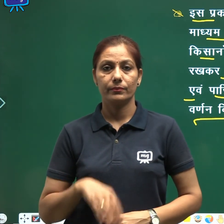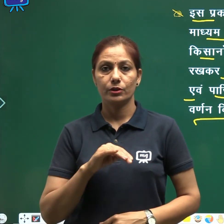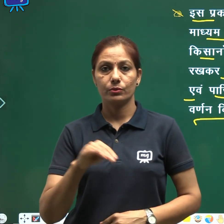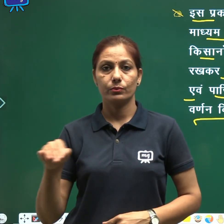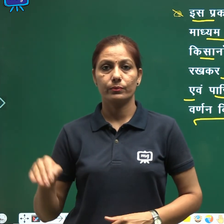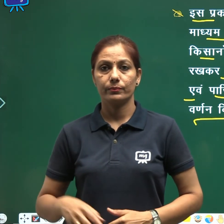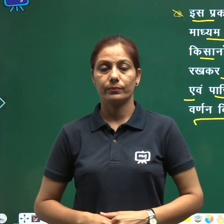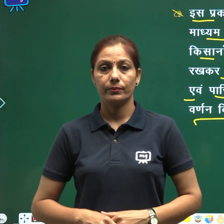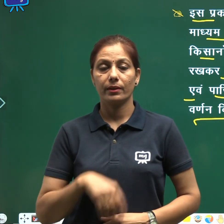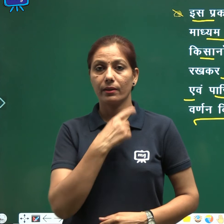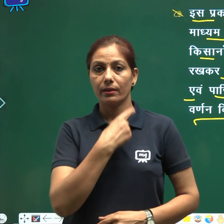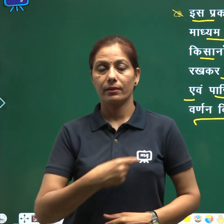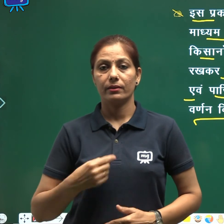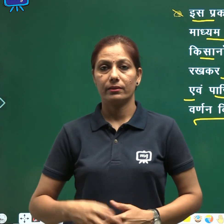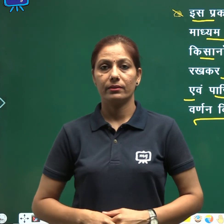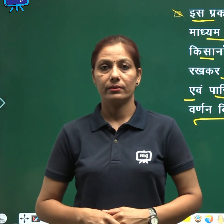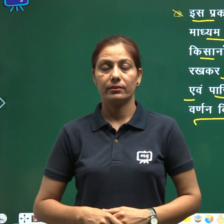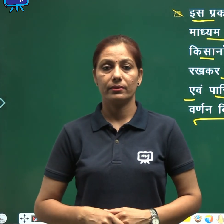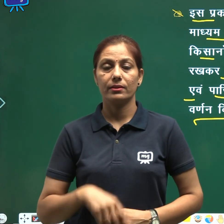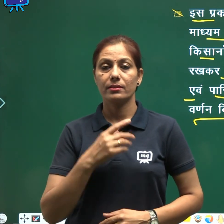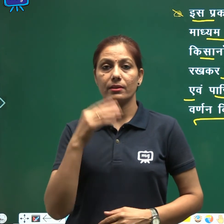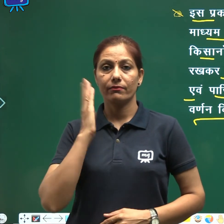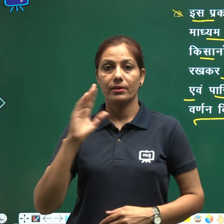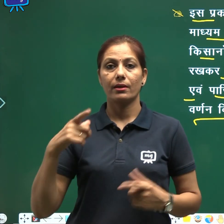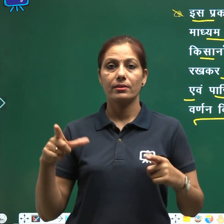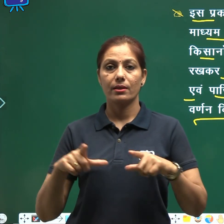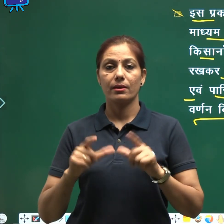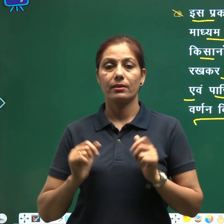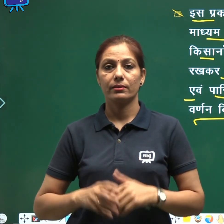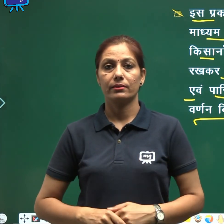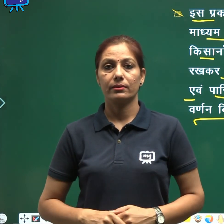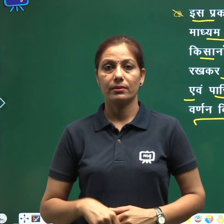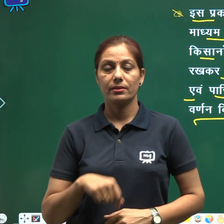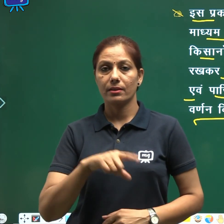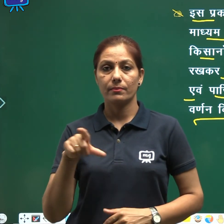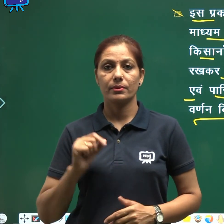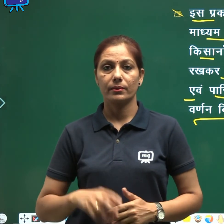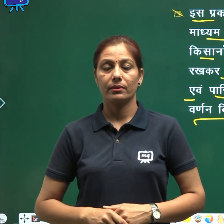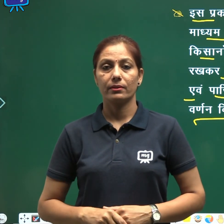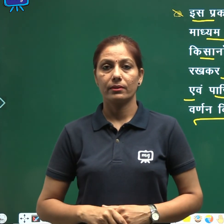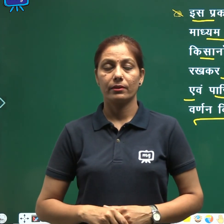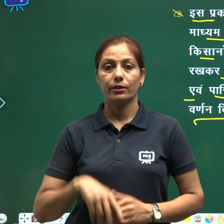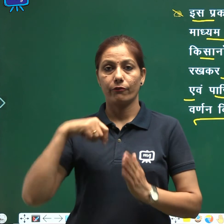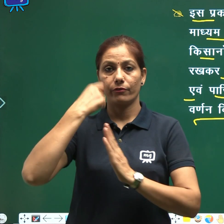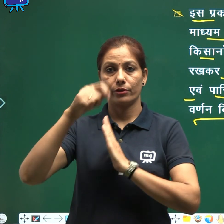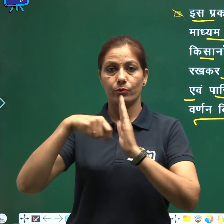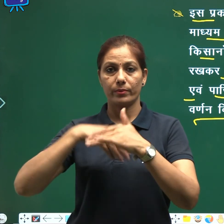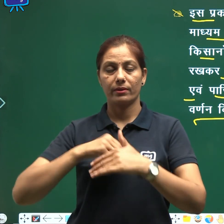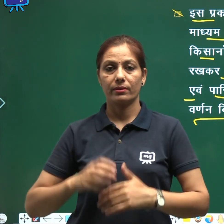बच्चों, ये था इस कविता का सार। इसे आप वीडियो